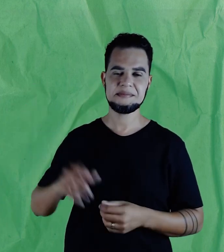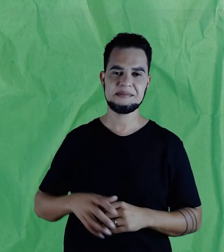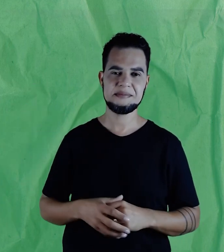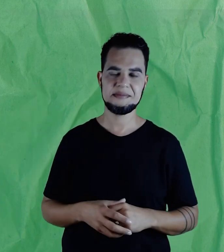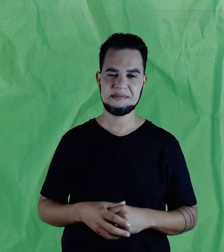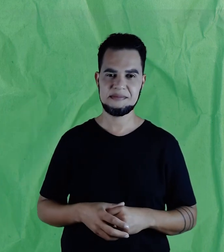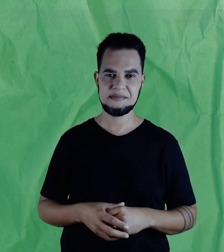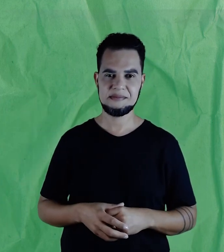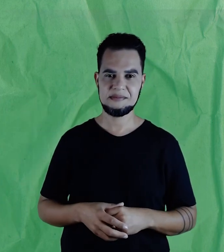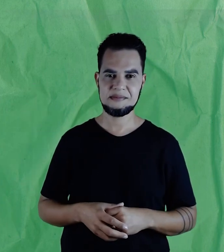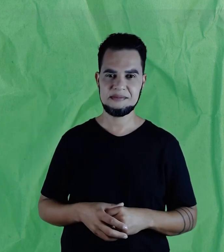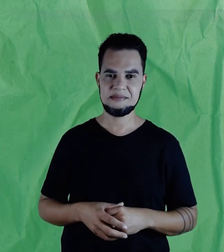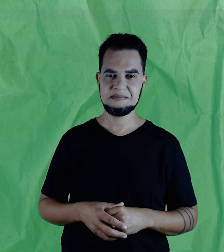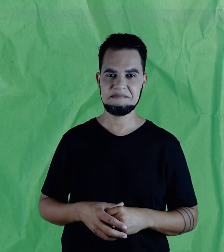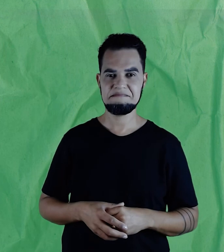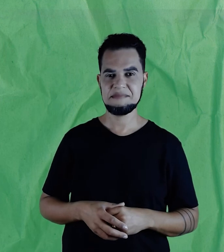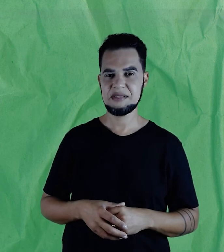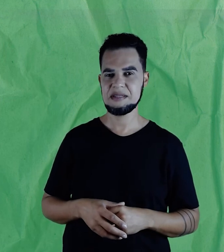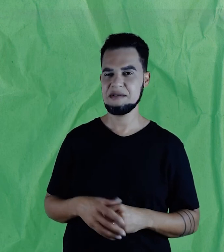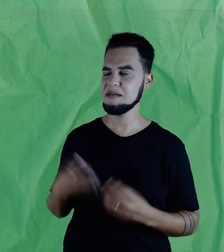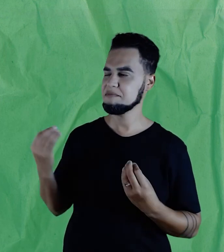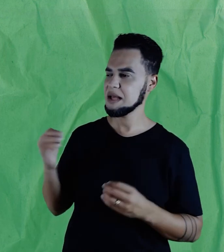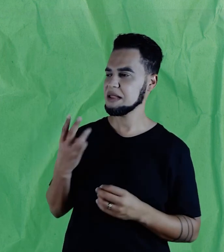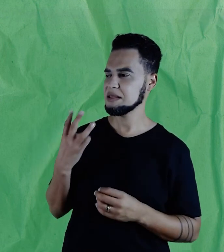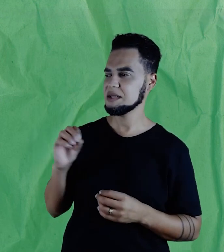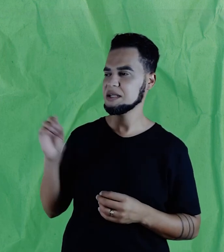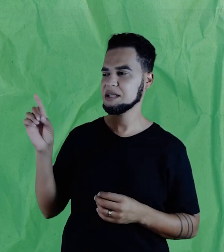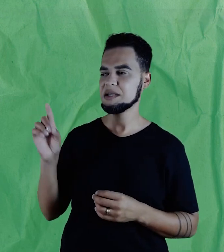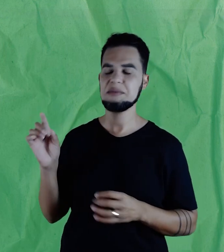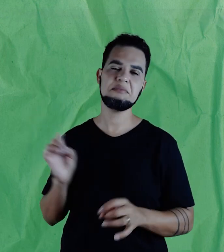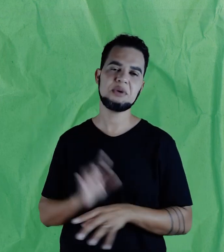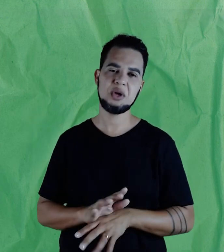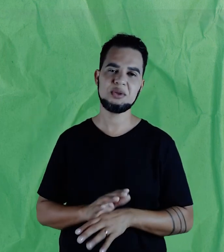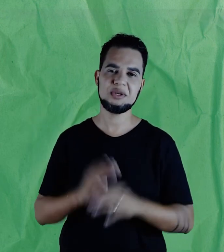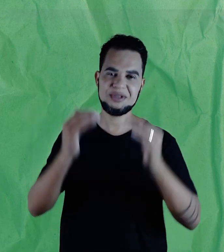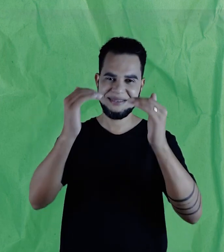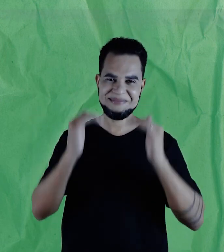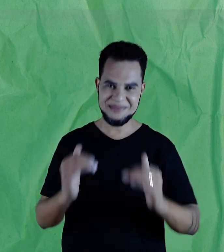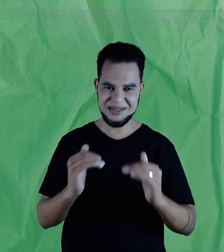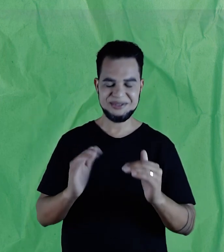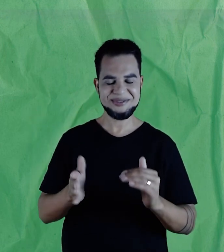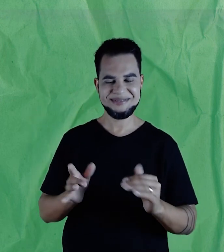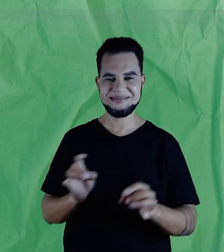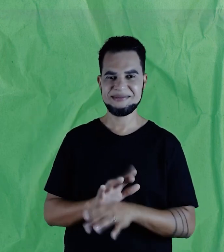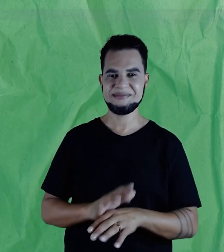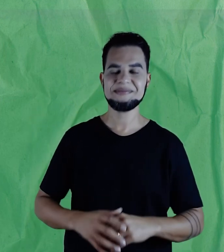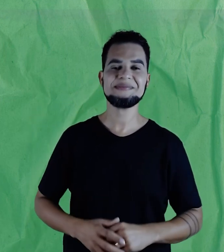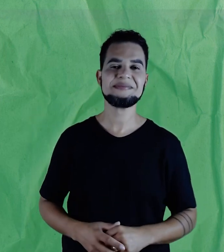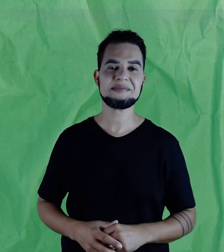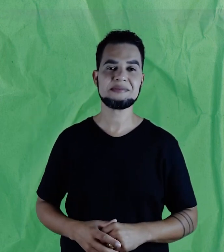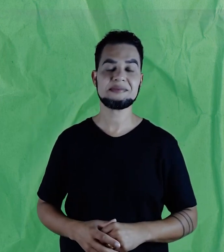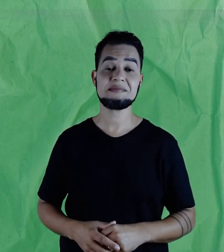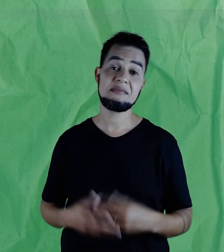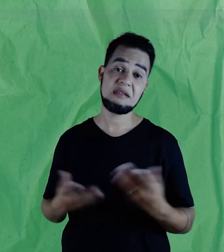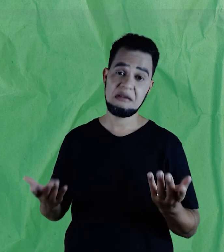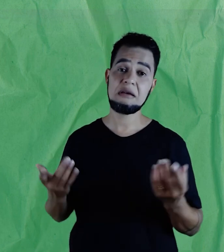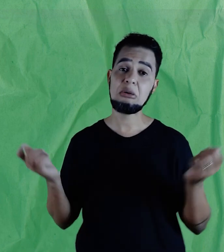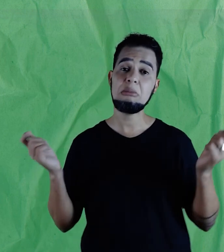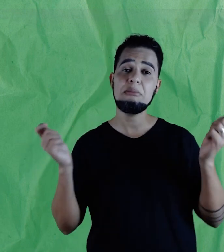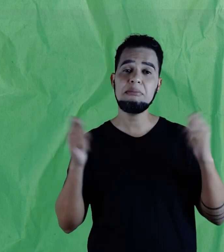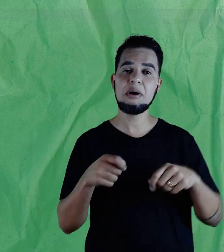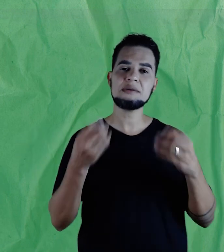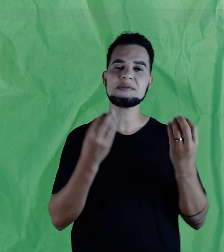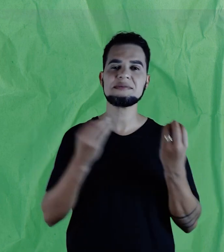se eu der um margin top de 30 para ele, pronto, ele já ficou mais ali embaixo, né? E eu posso passar